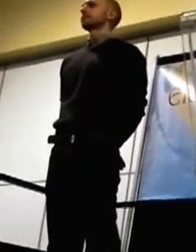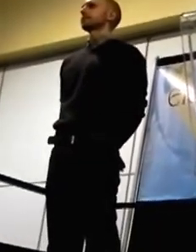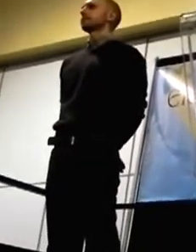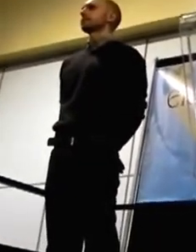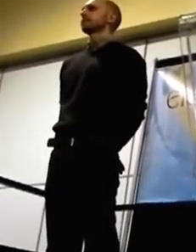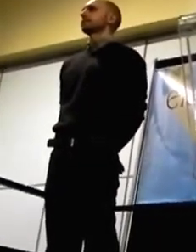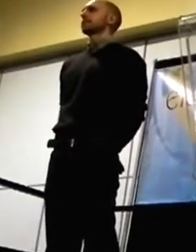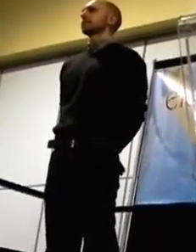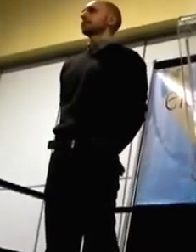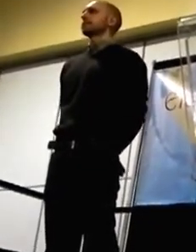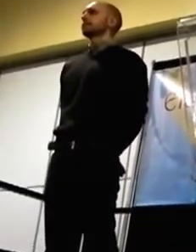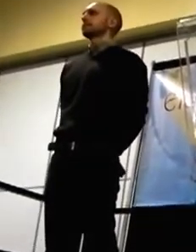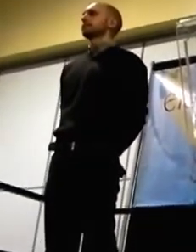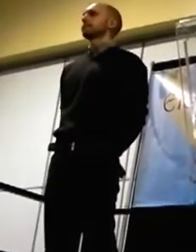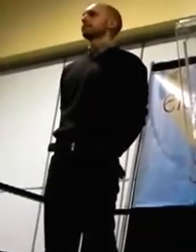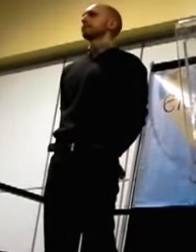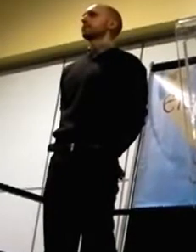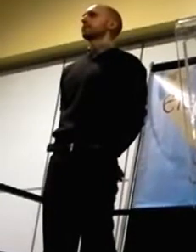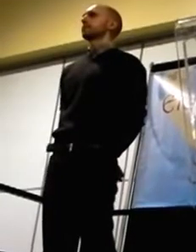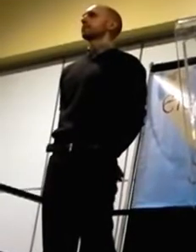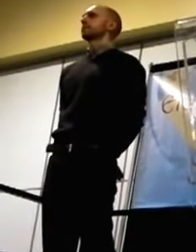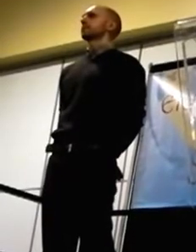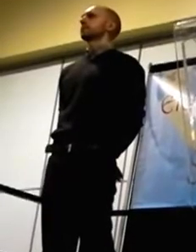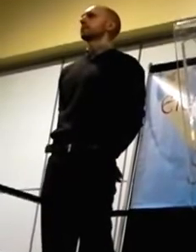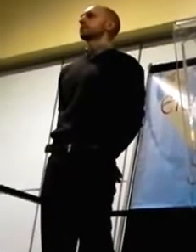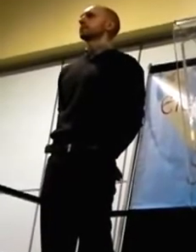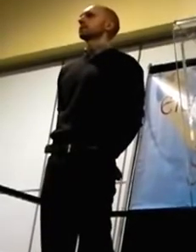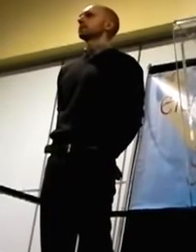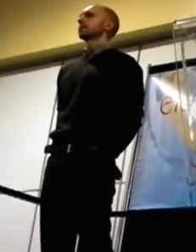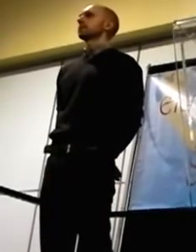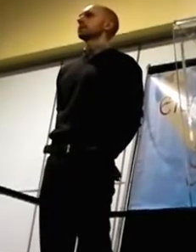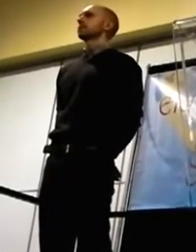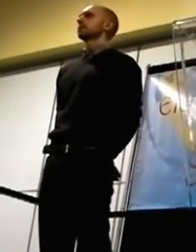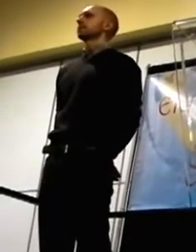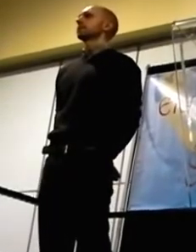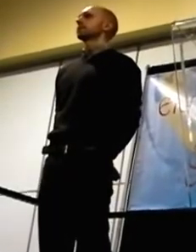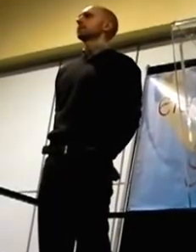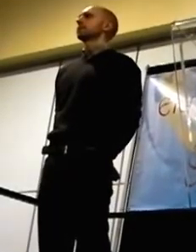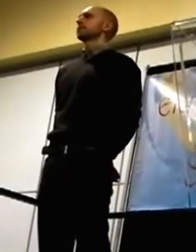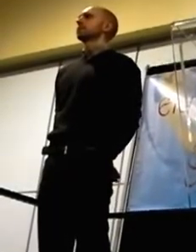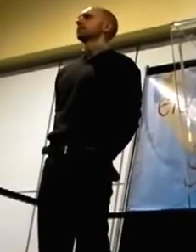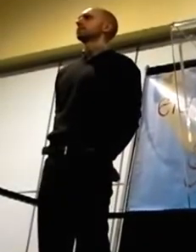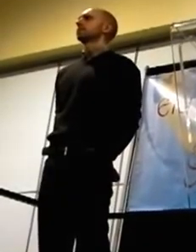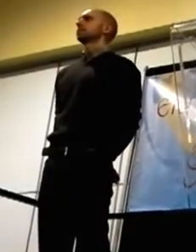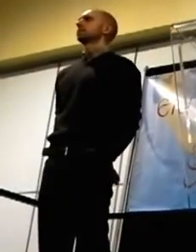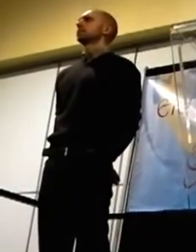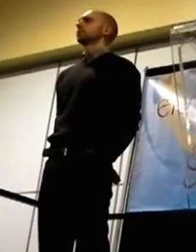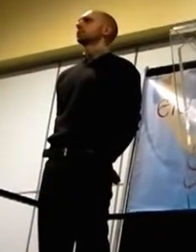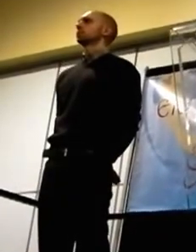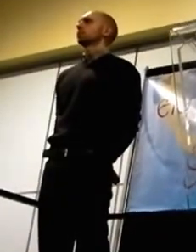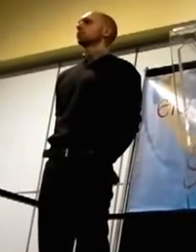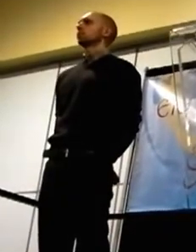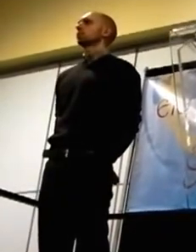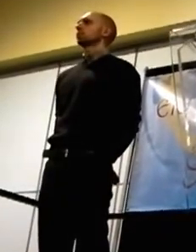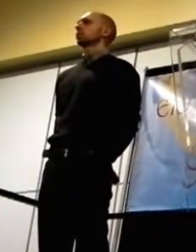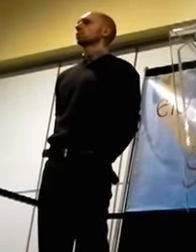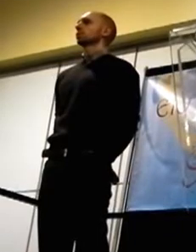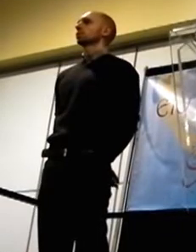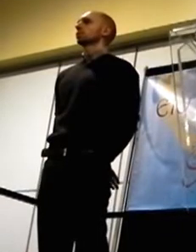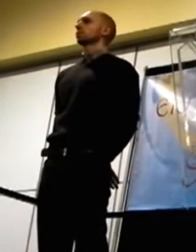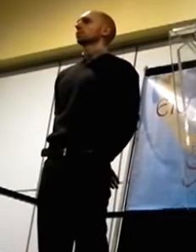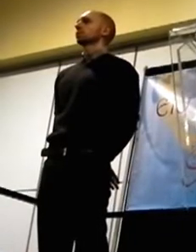وأرهم الباطل باطلا وارزقهم اجتنابه. اللهم يسر لهم من أمرهم رشدا، واحقن